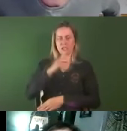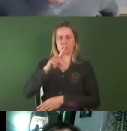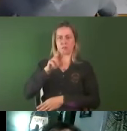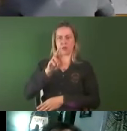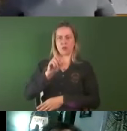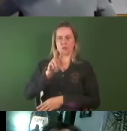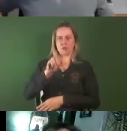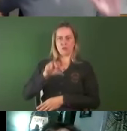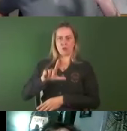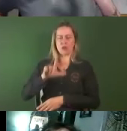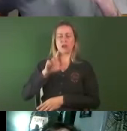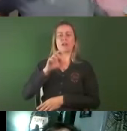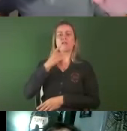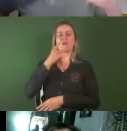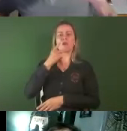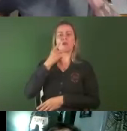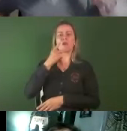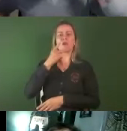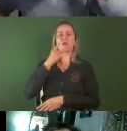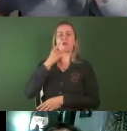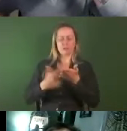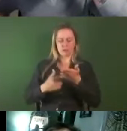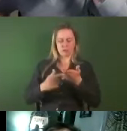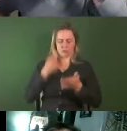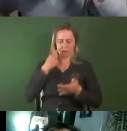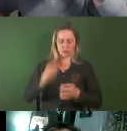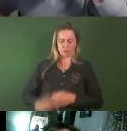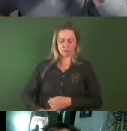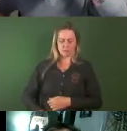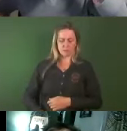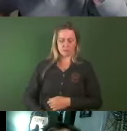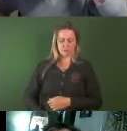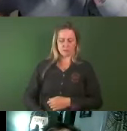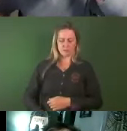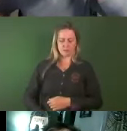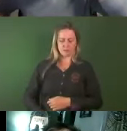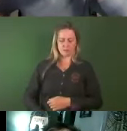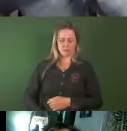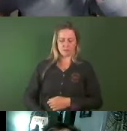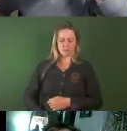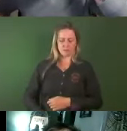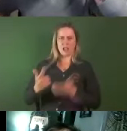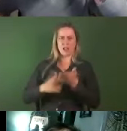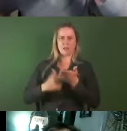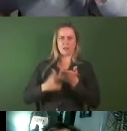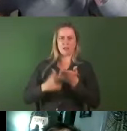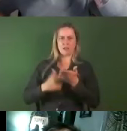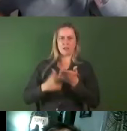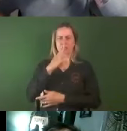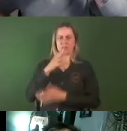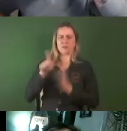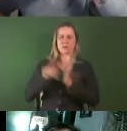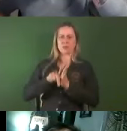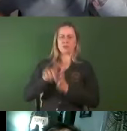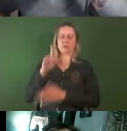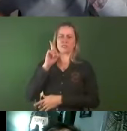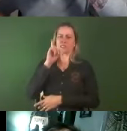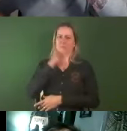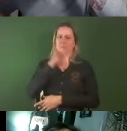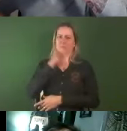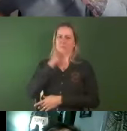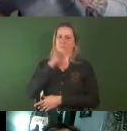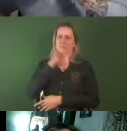vai conseguir ver. O livro do Shomei que eu ia mostrar, do Shomei Tomatsu, é um livro bastante indigesto. Ele vai